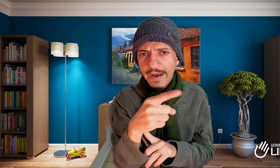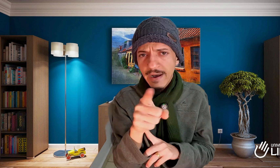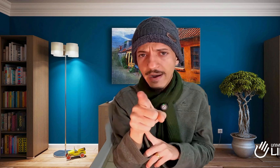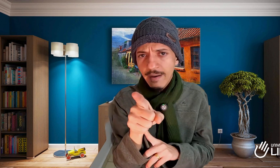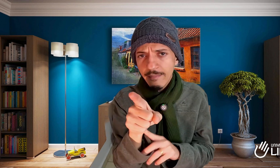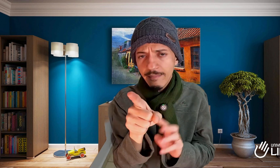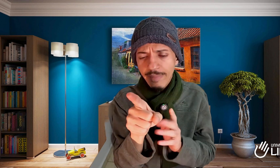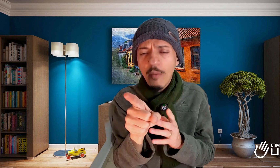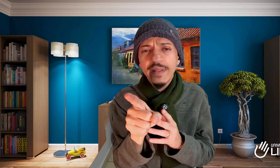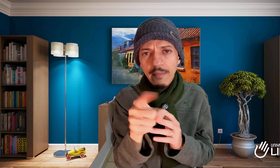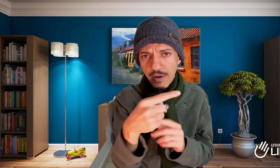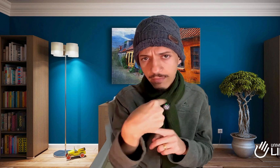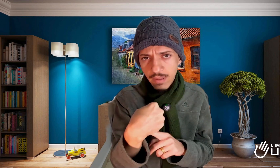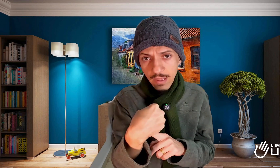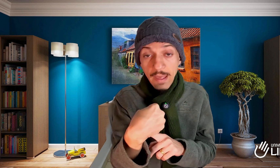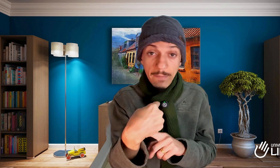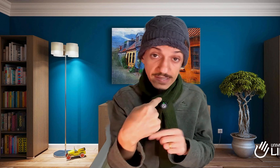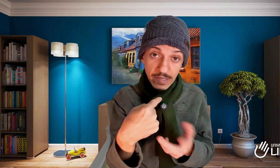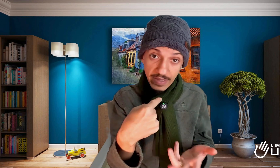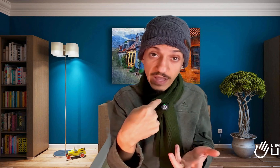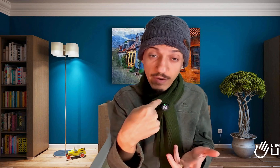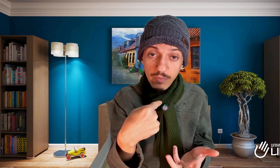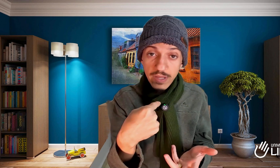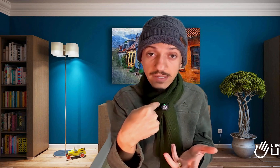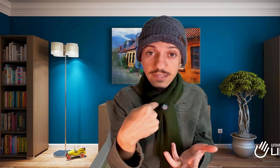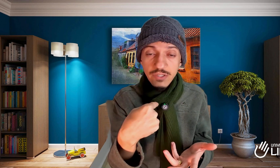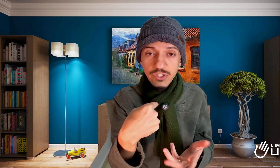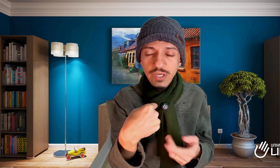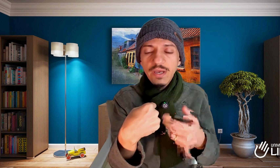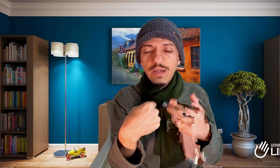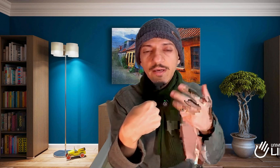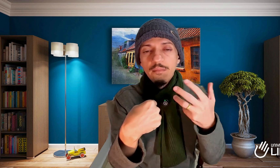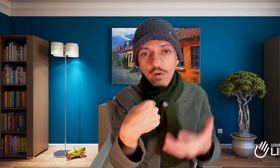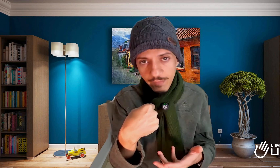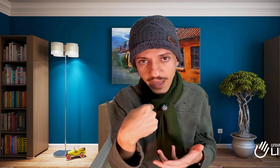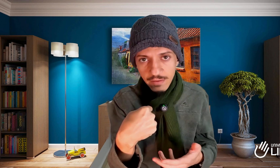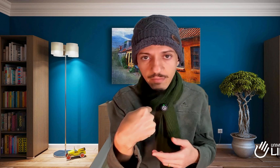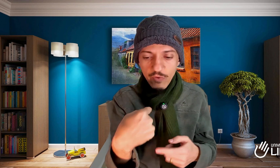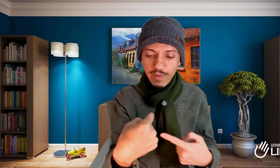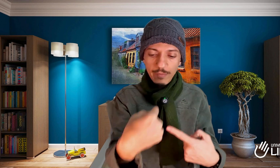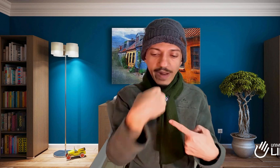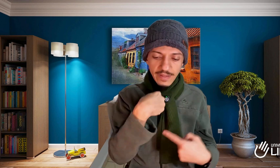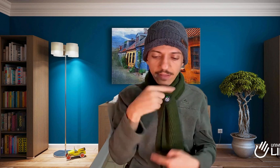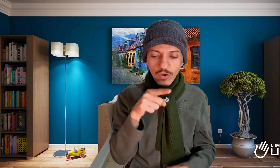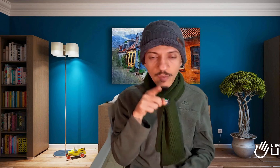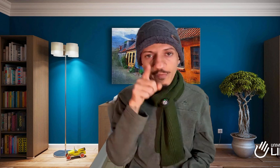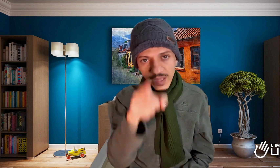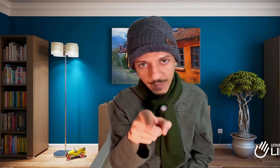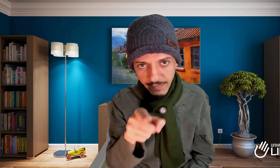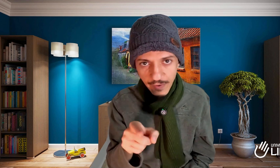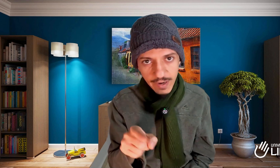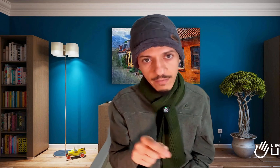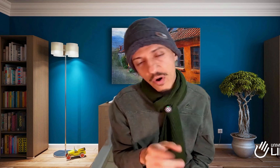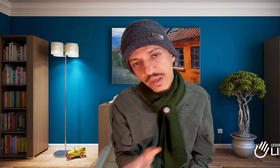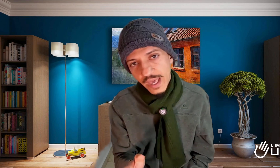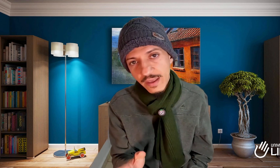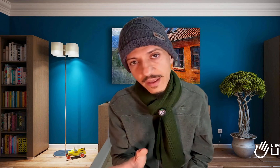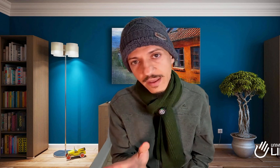da palma da mão, mas também teve uma mudança de movimento. O movimento para dentro ou o movimento para fora. Ok.